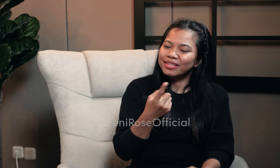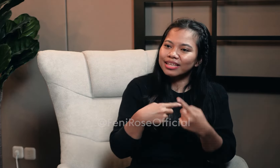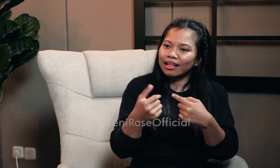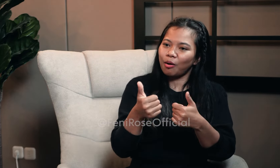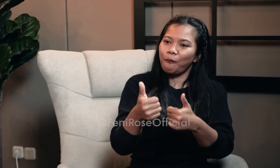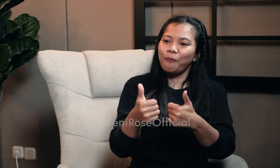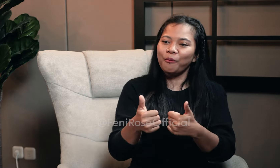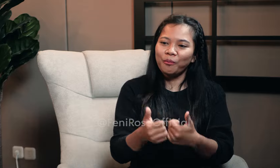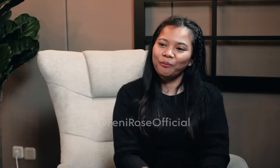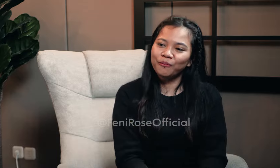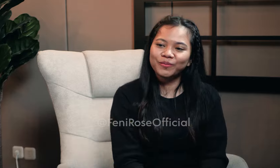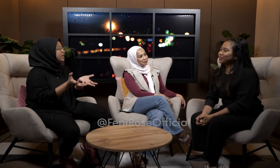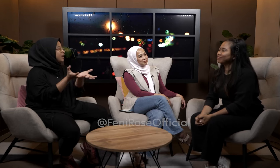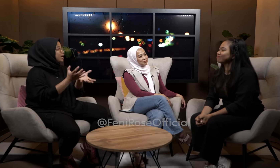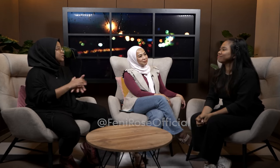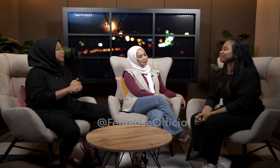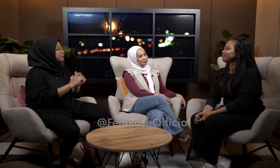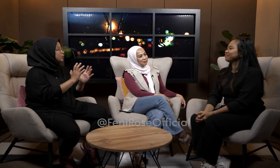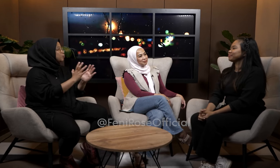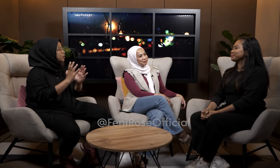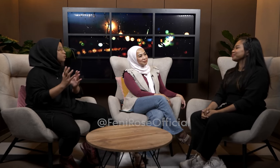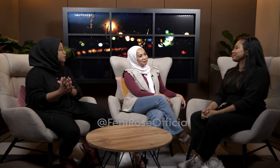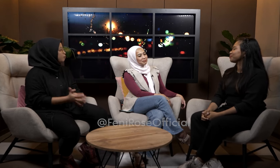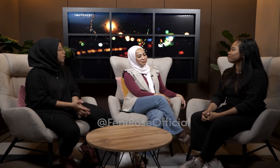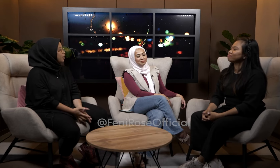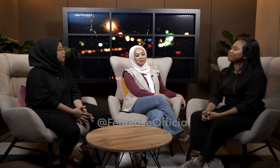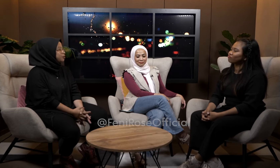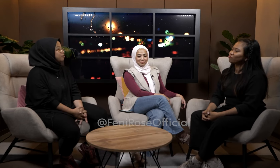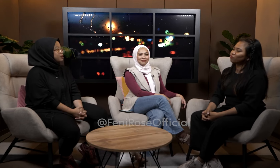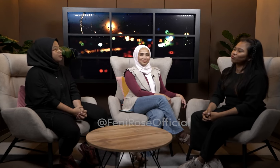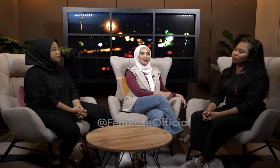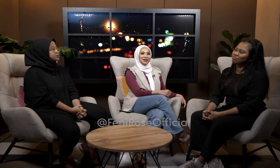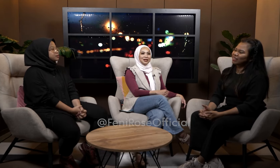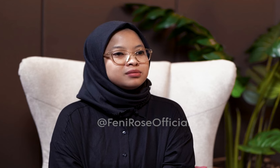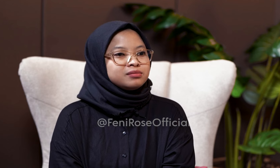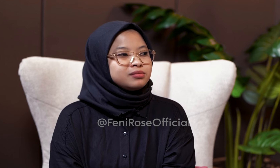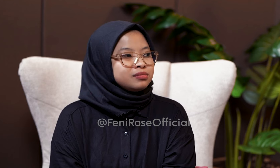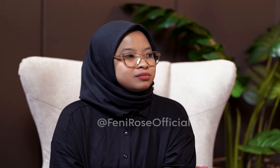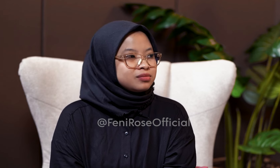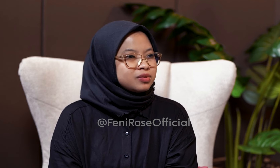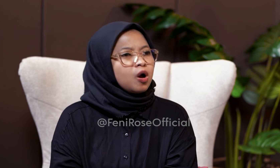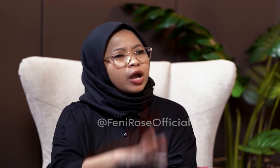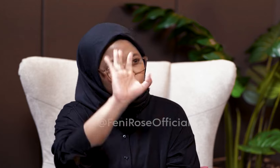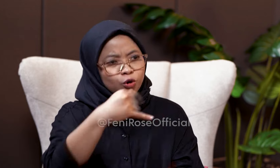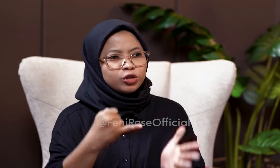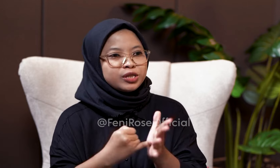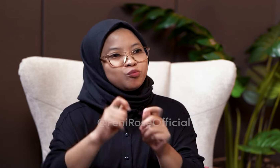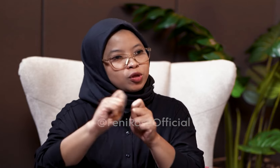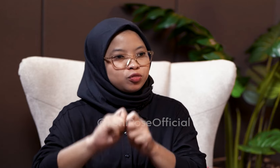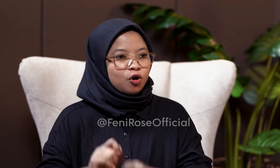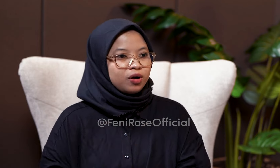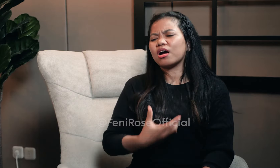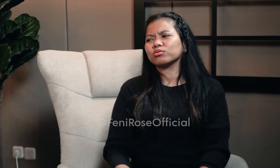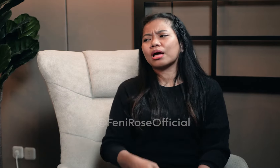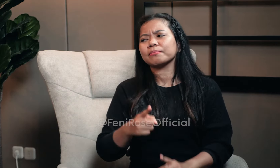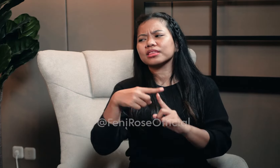di e seperti didirikan lagi seperti patung-patung ditampilkan gitu ya Mbak bikin konten dong Ya udah konten buat dong Nah itu saya